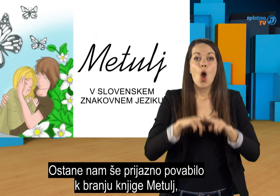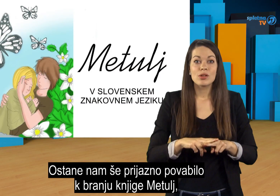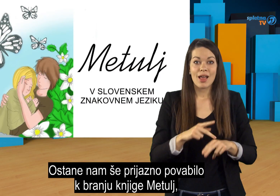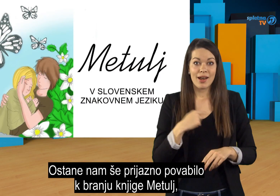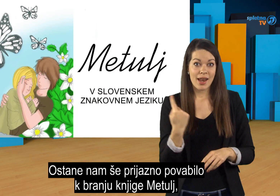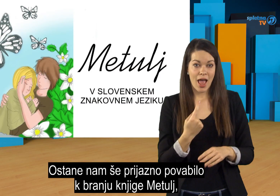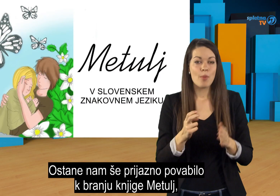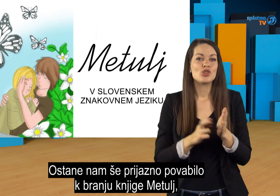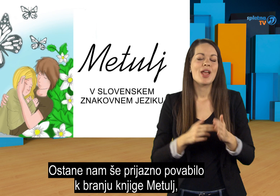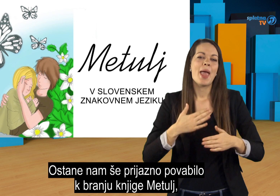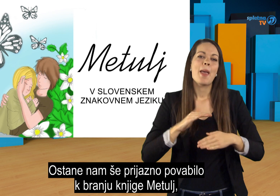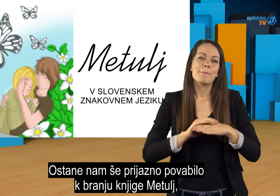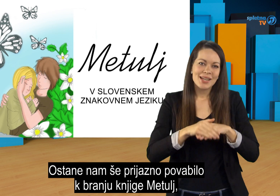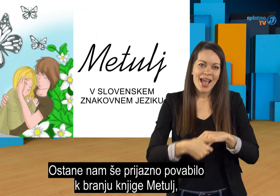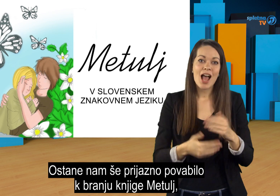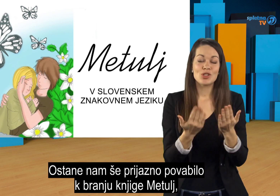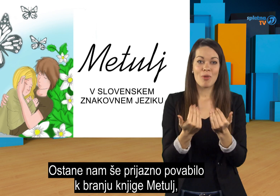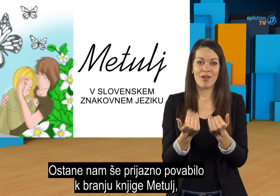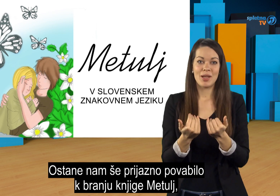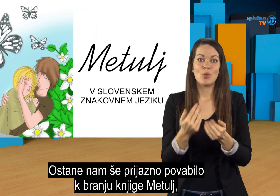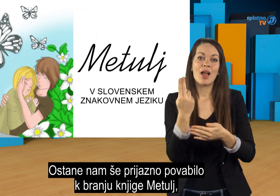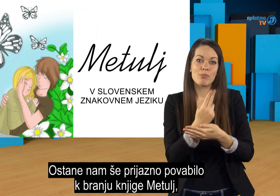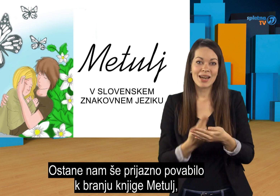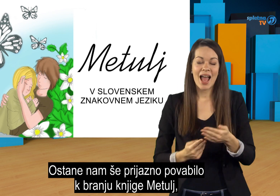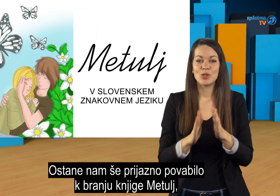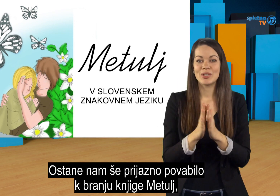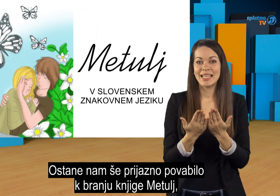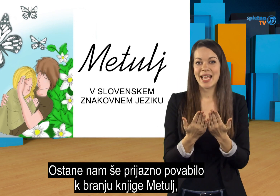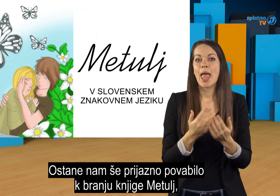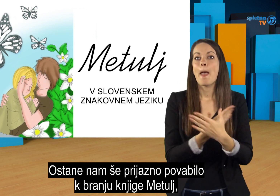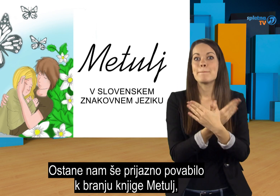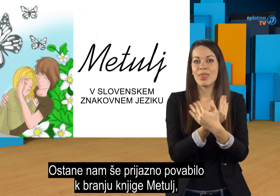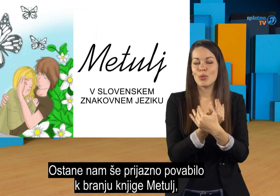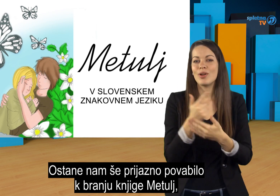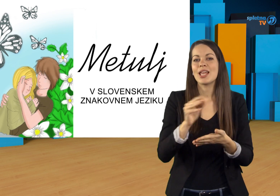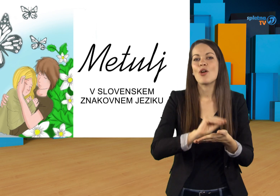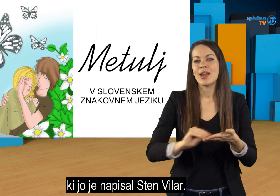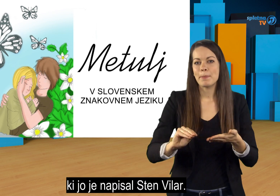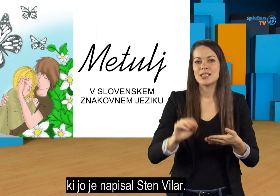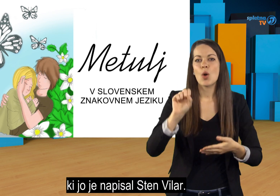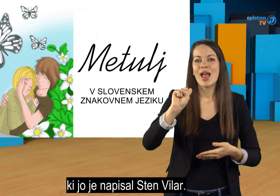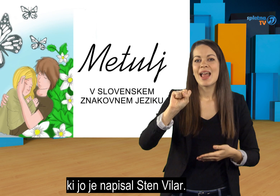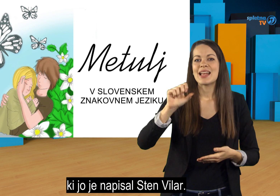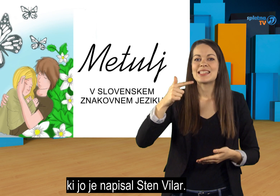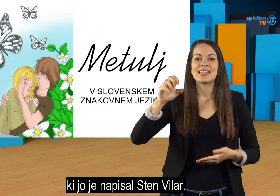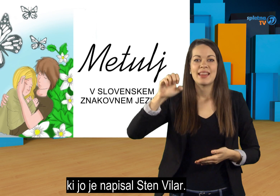Ostane nam še prijazno povabilo k branju knjige Metulj, ki jo je napisal Sten Vilar.